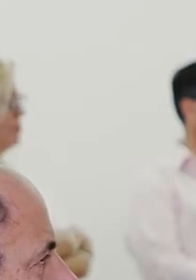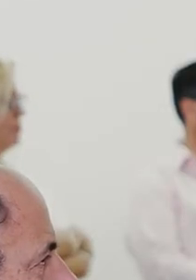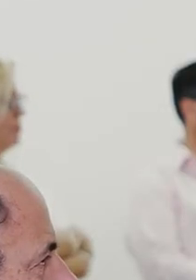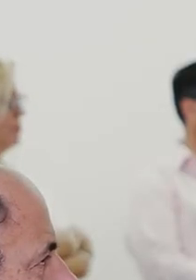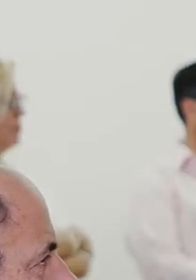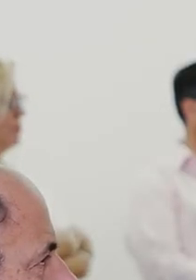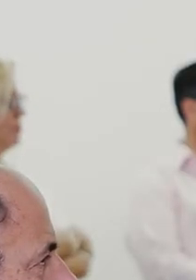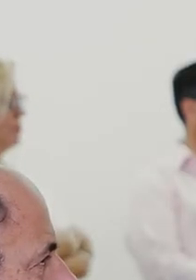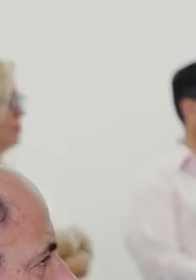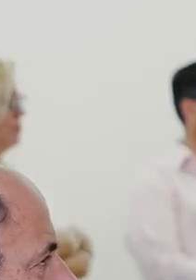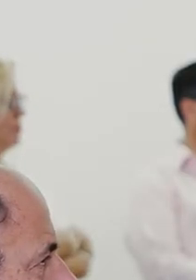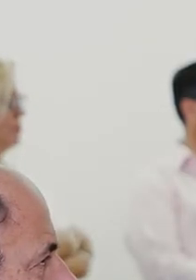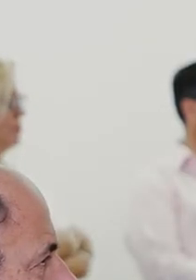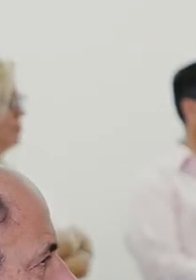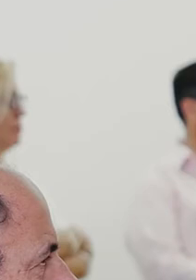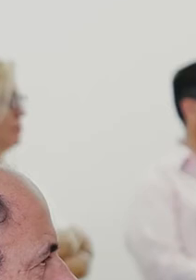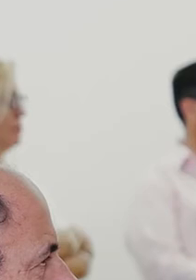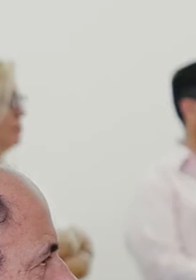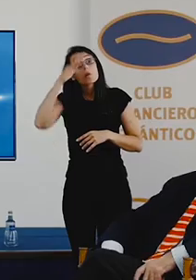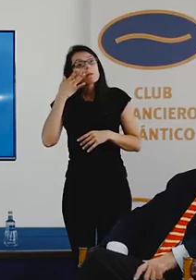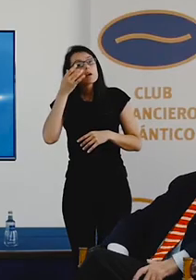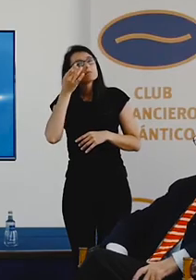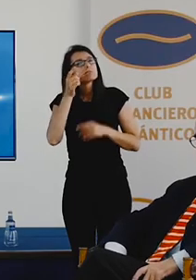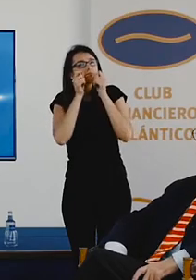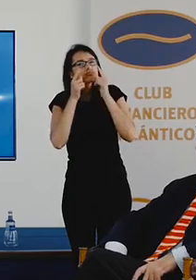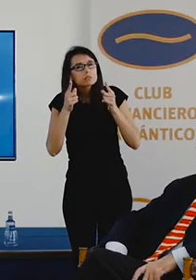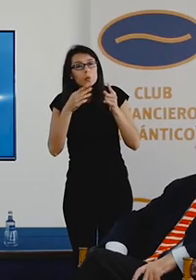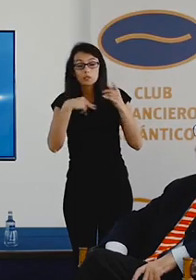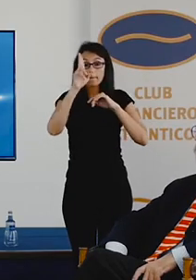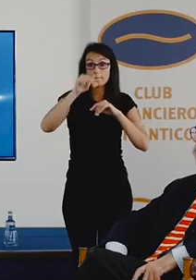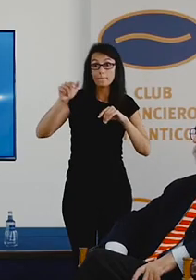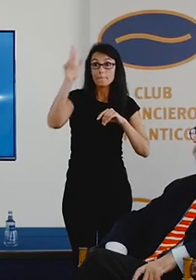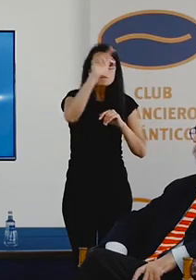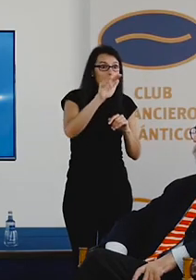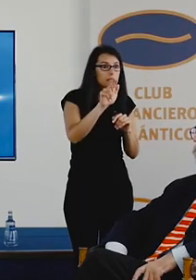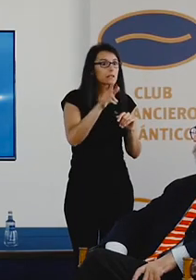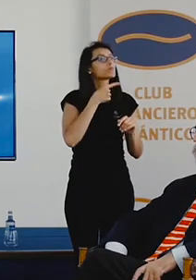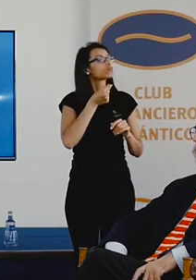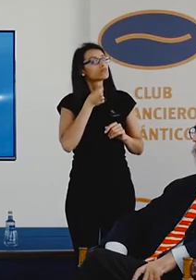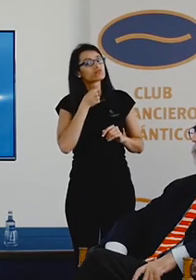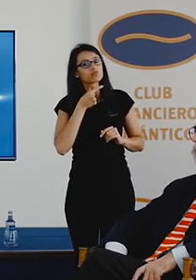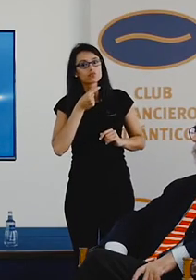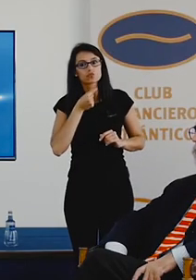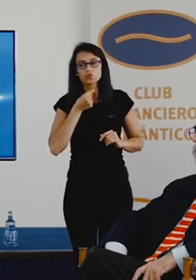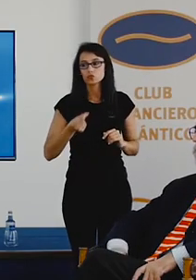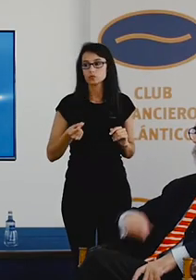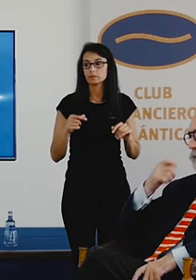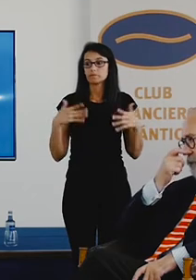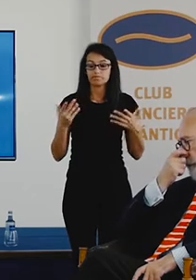hombre se dio cuenta que sabía pintar al carboncillo, que le gustaba, empezó a hacerlo y